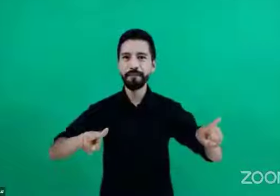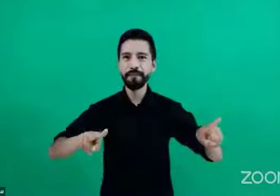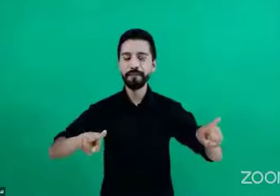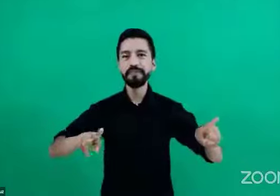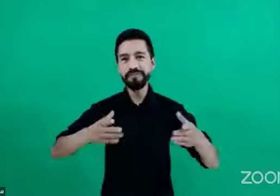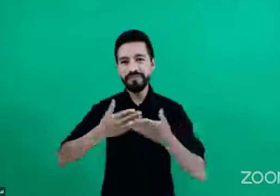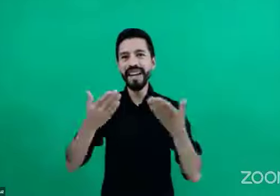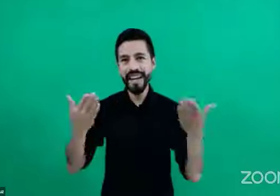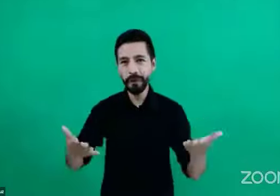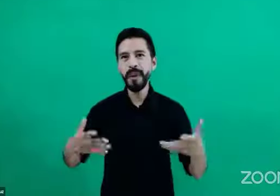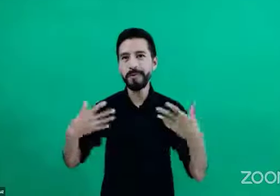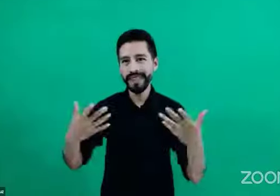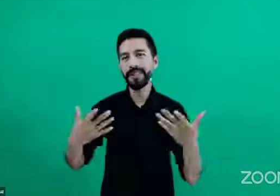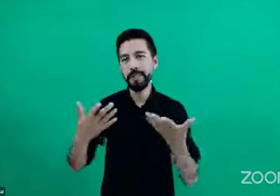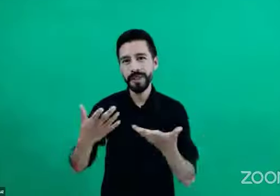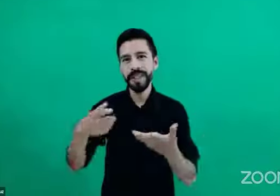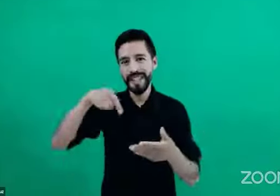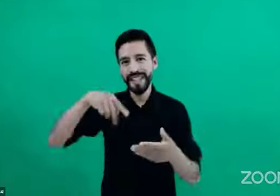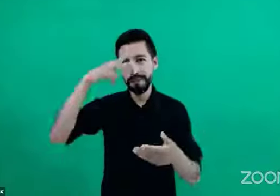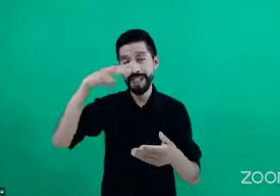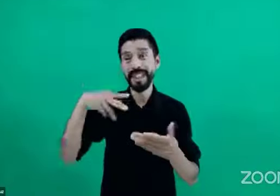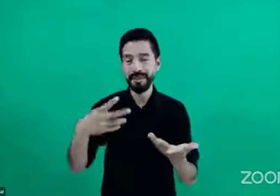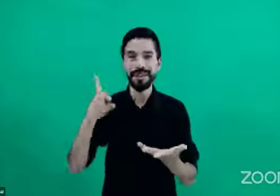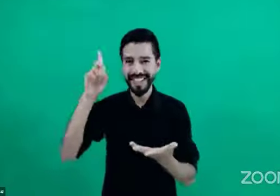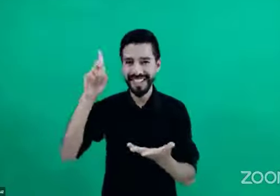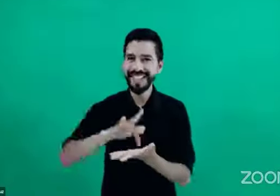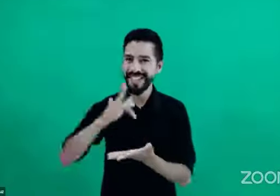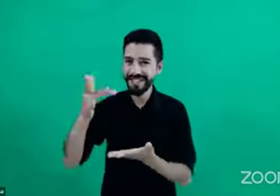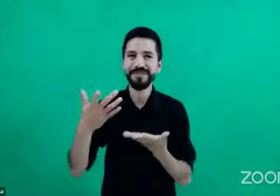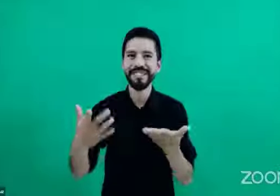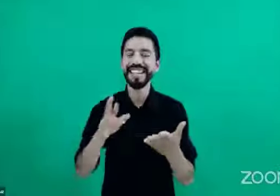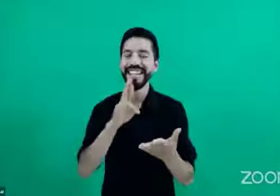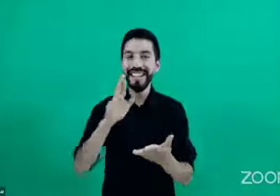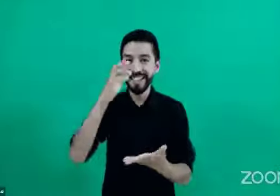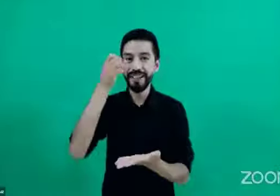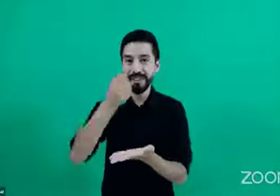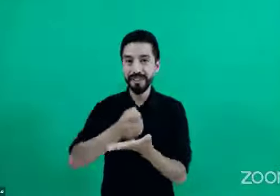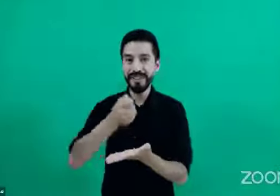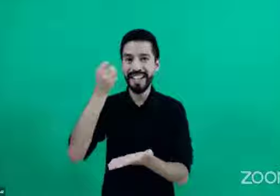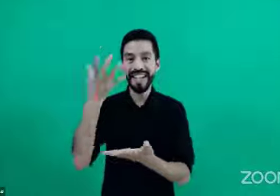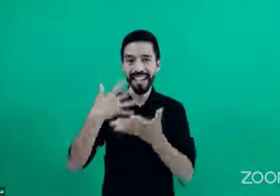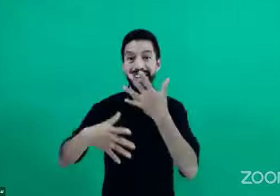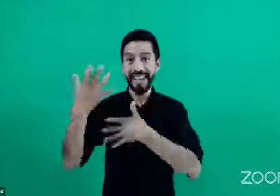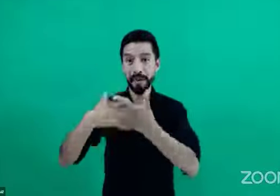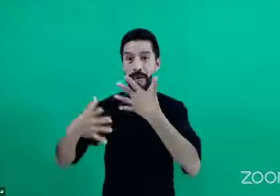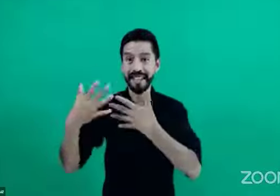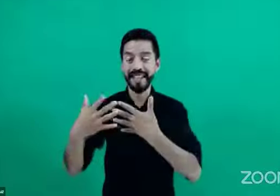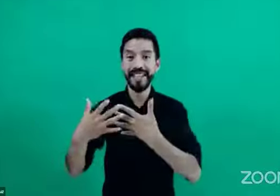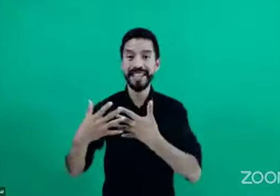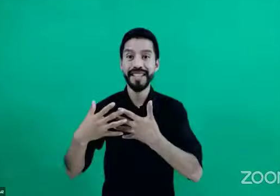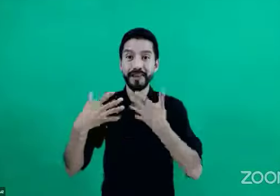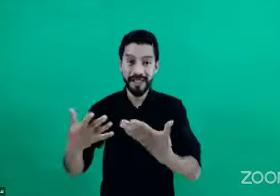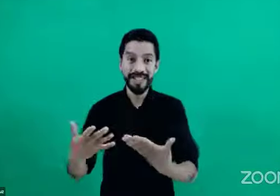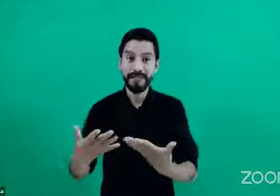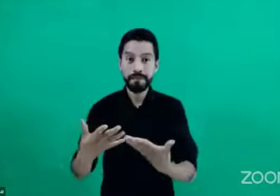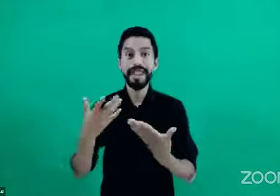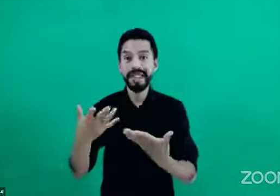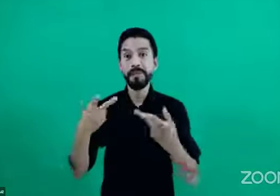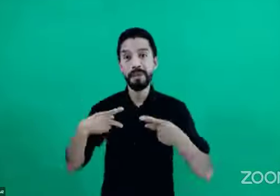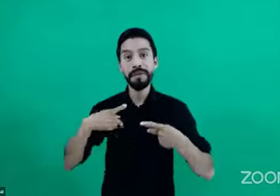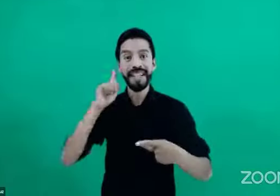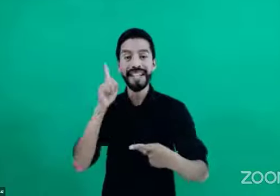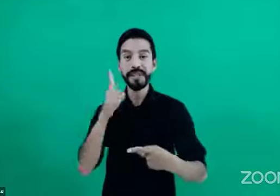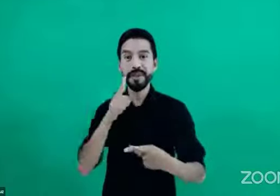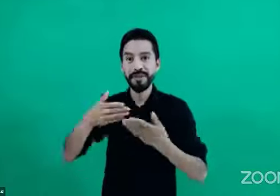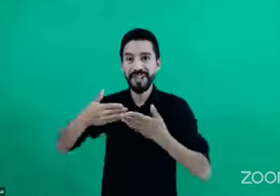diferente. Actualmente, como te digo, aquí en México, gracias a Dios, pues es reconocida la lengua de señas, entonces